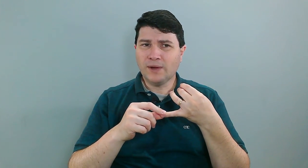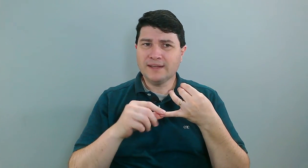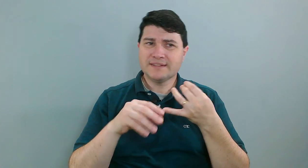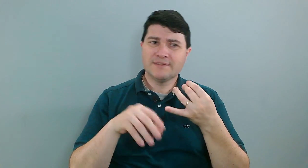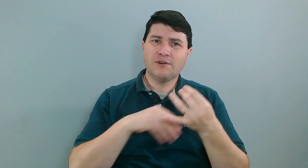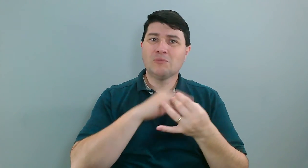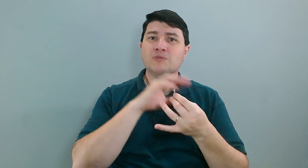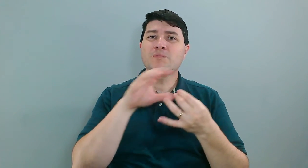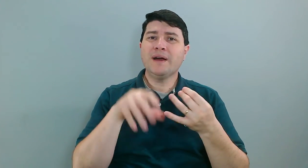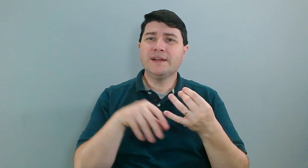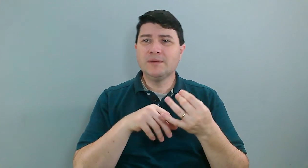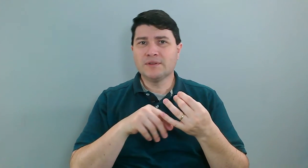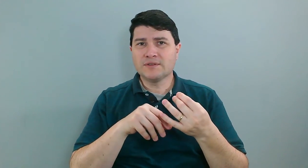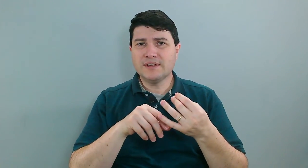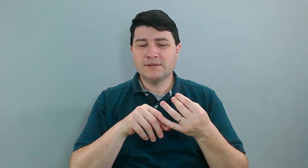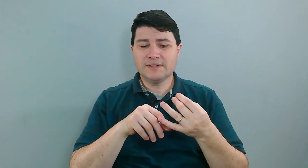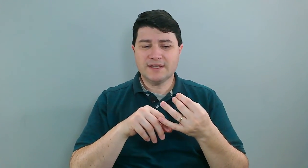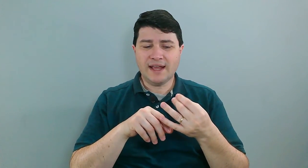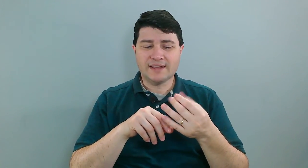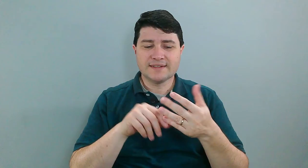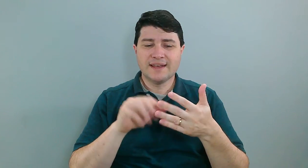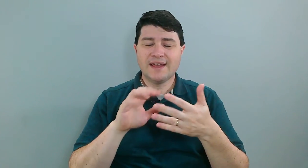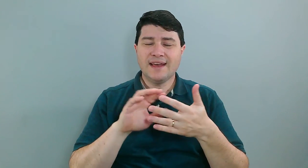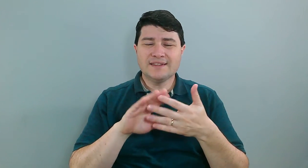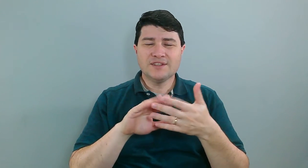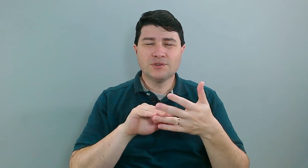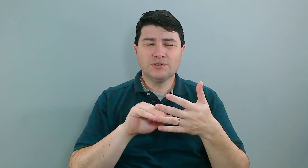manuais formam os parâmetros da língua de sinais. Esses